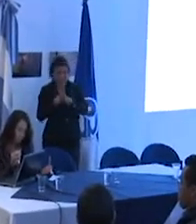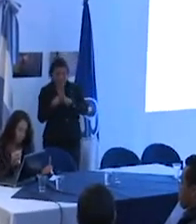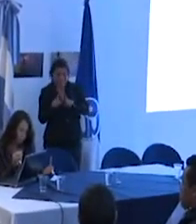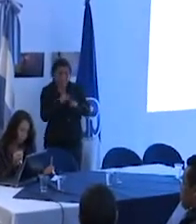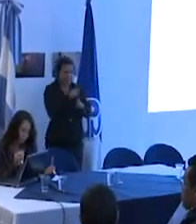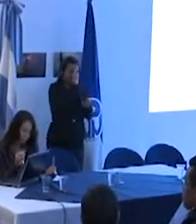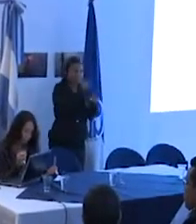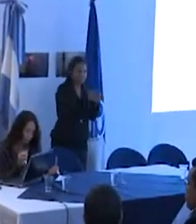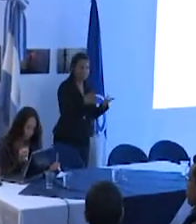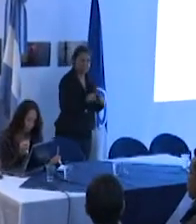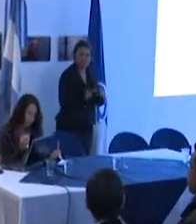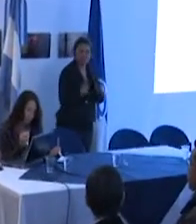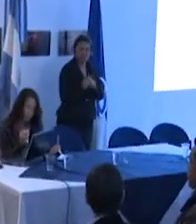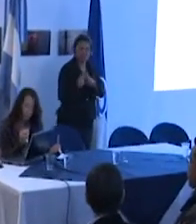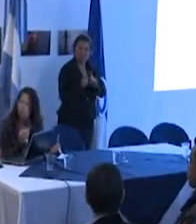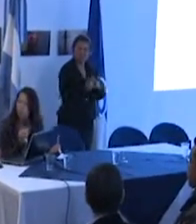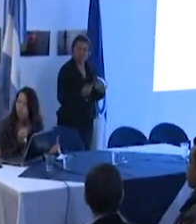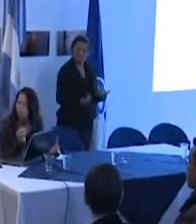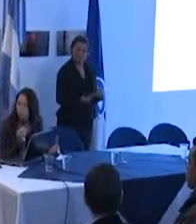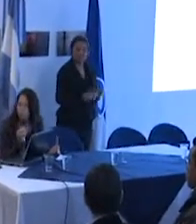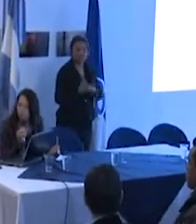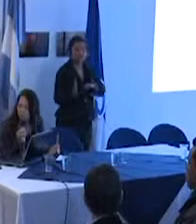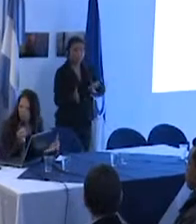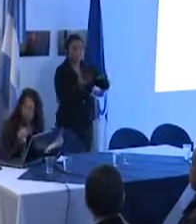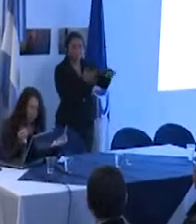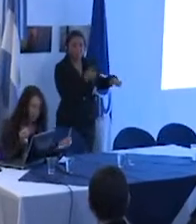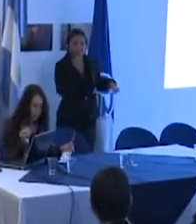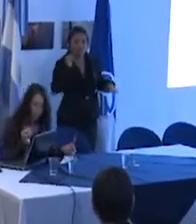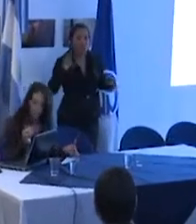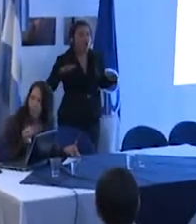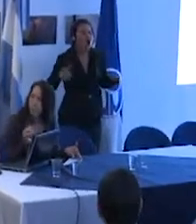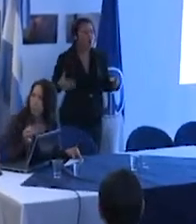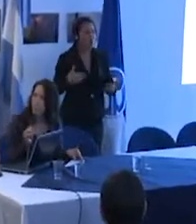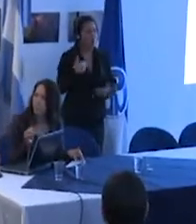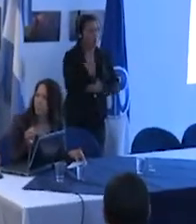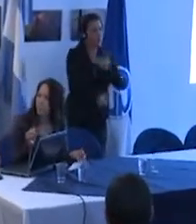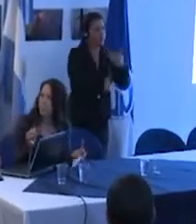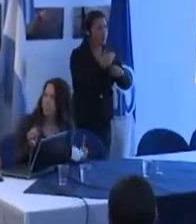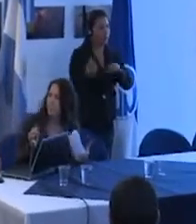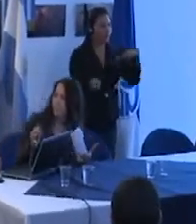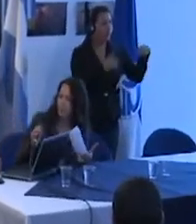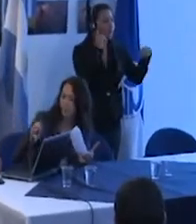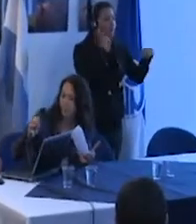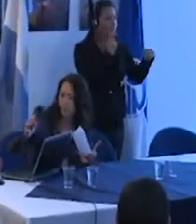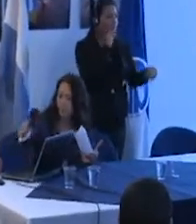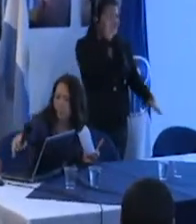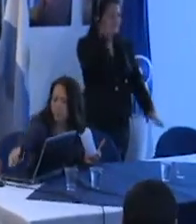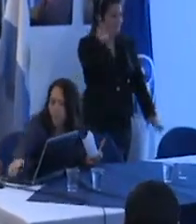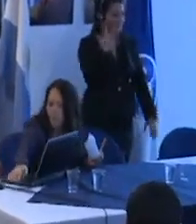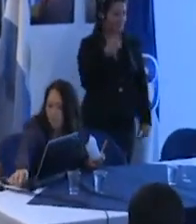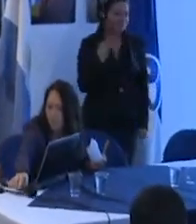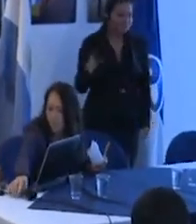diversidad? ¿Cómo ocurre el proceso educativo con los sordos en Francia?